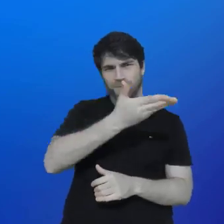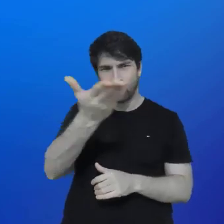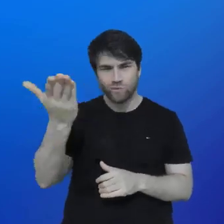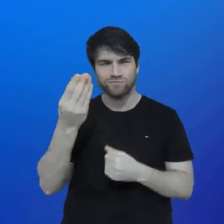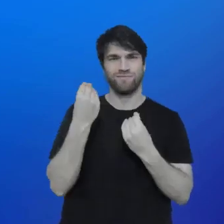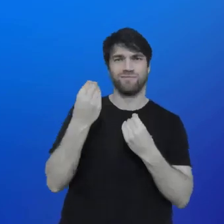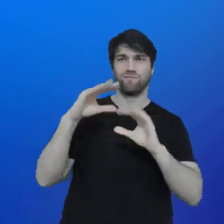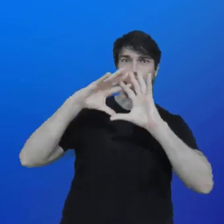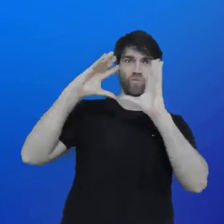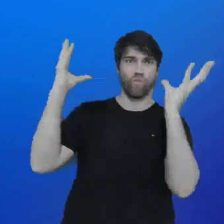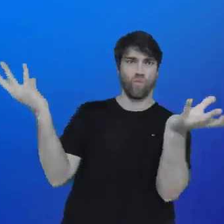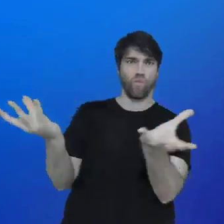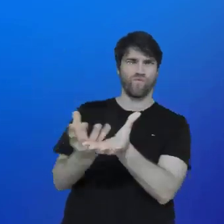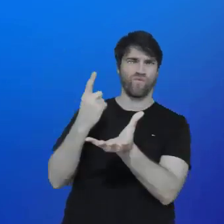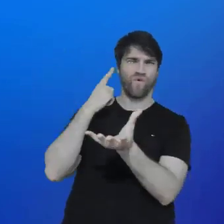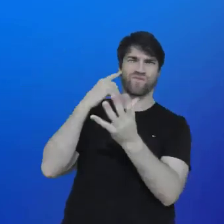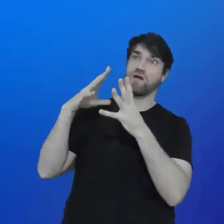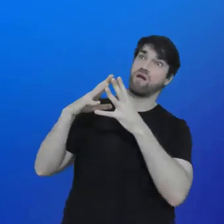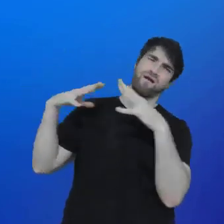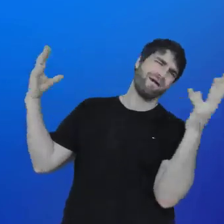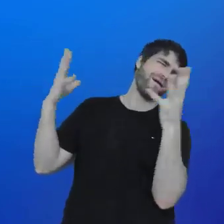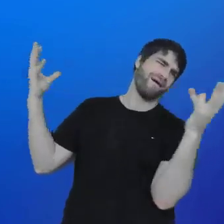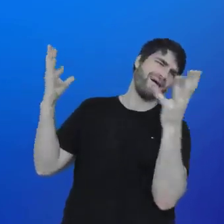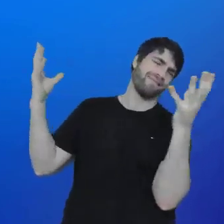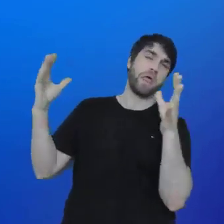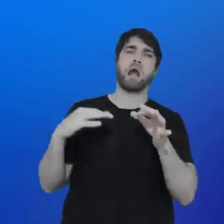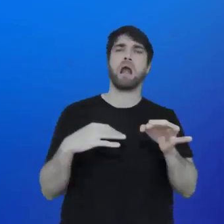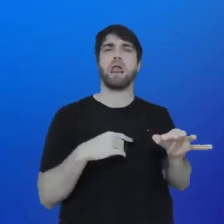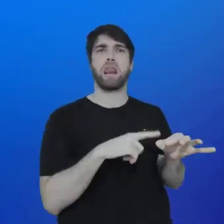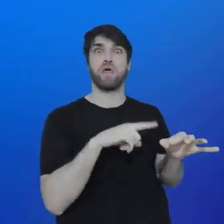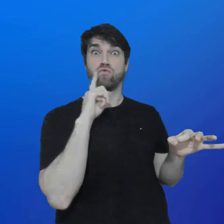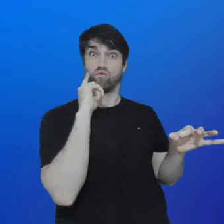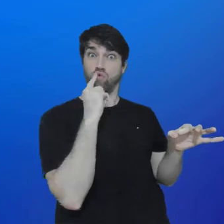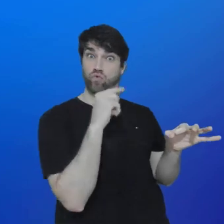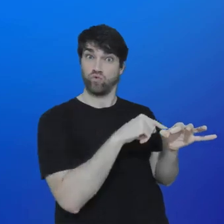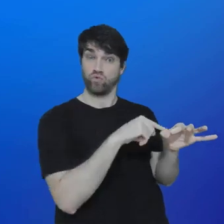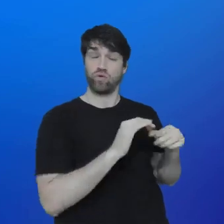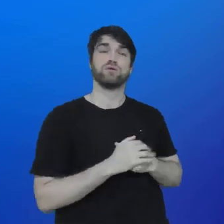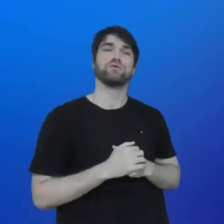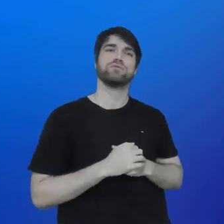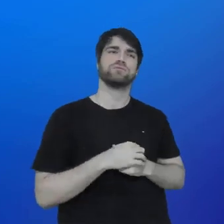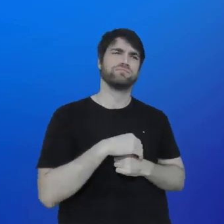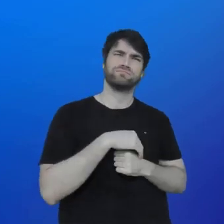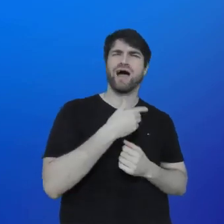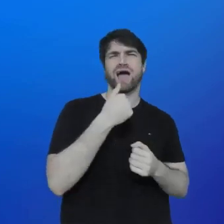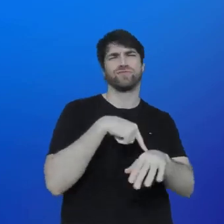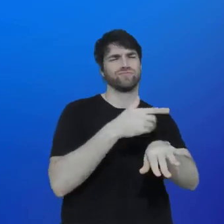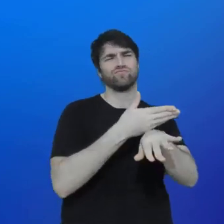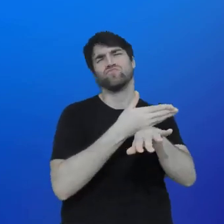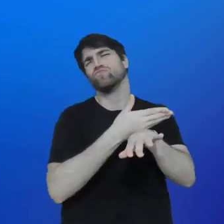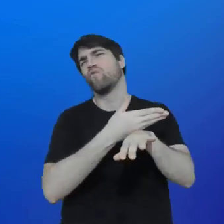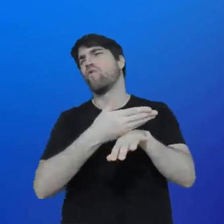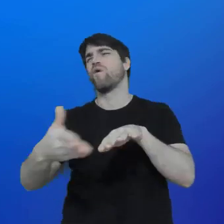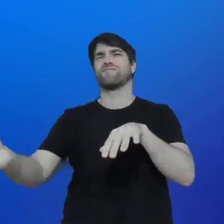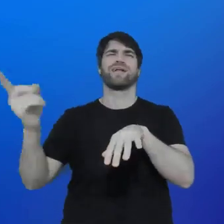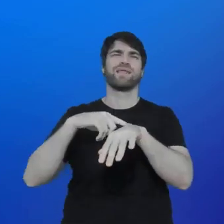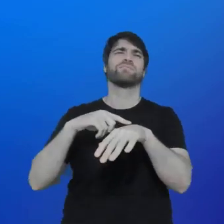enorme y la comunidad sorda es muy pequeña. Hay tiempo de sobra para integrar ambos mundos e infinidad de ámbitos donde